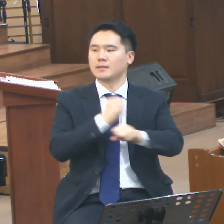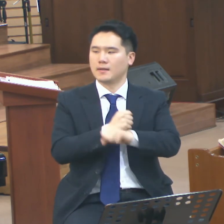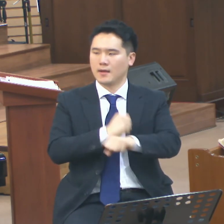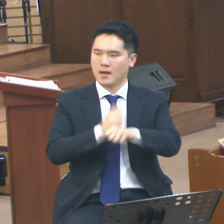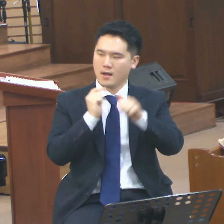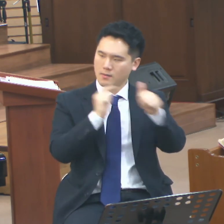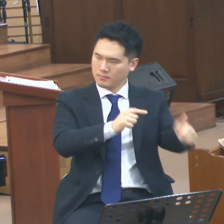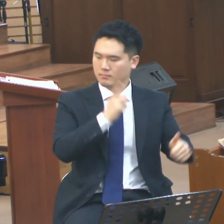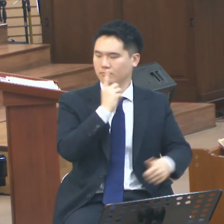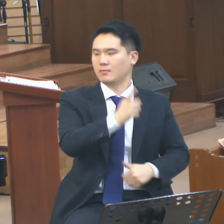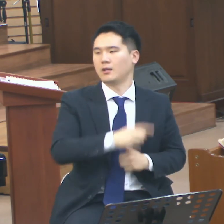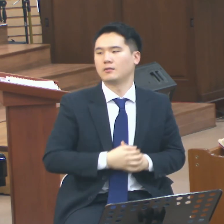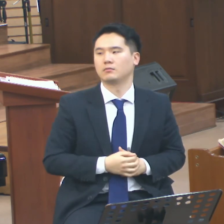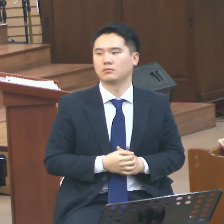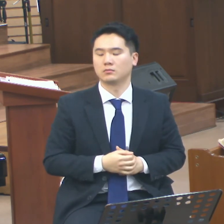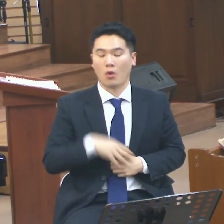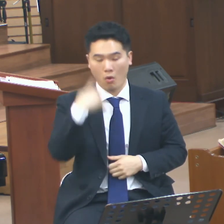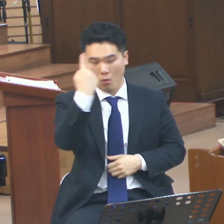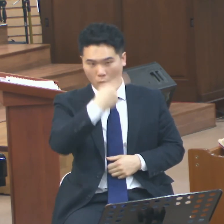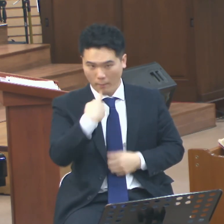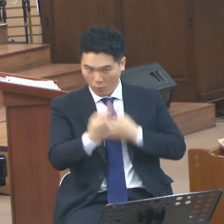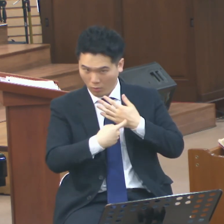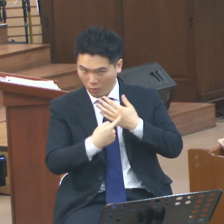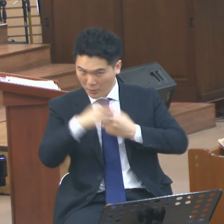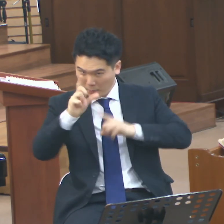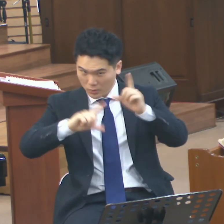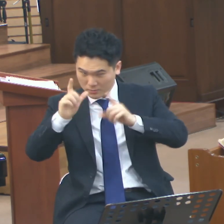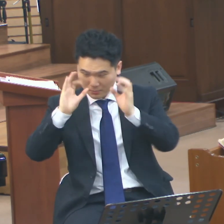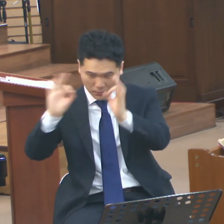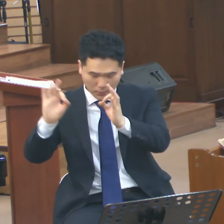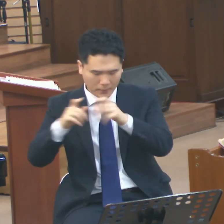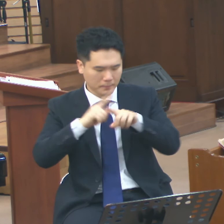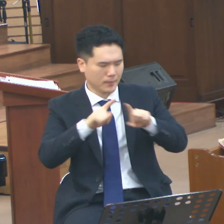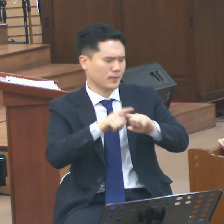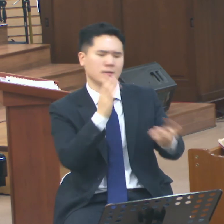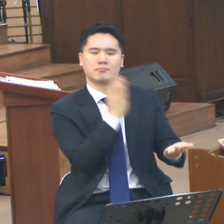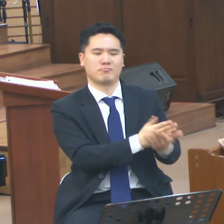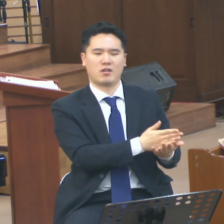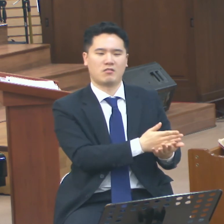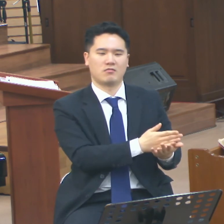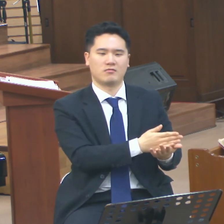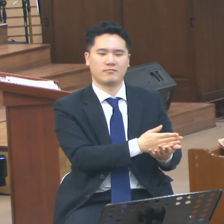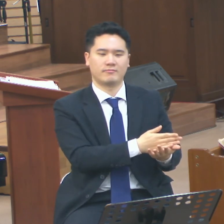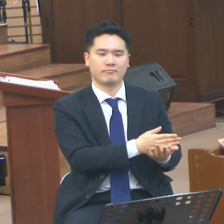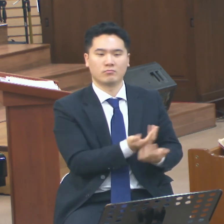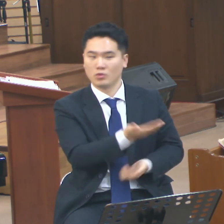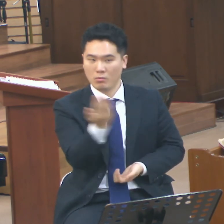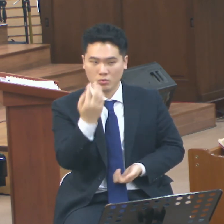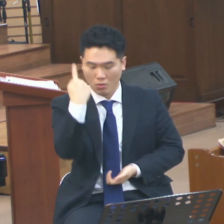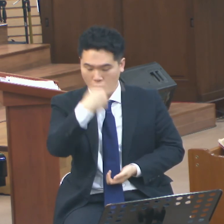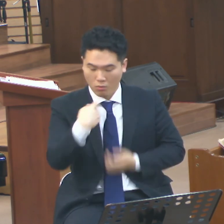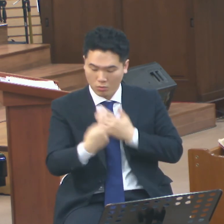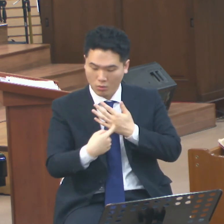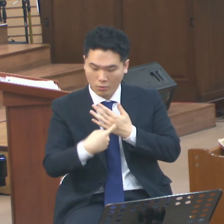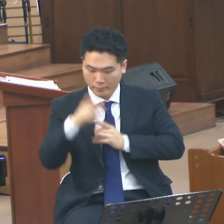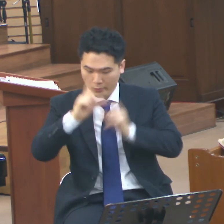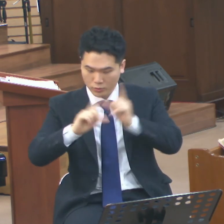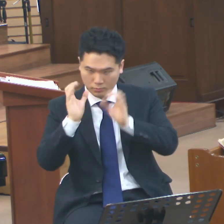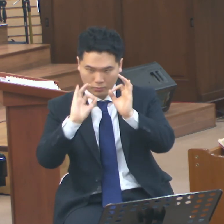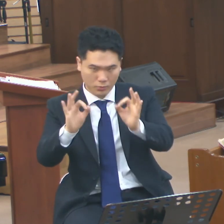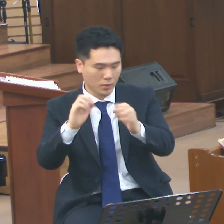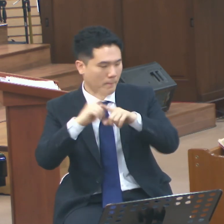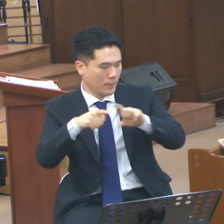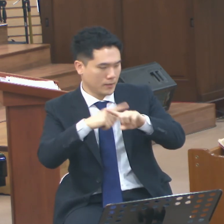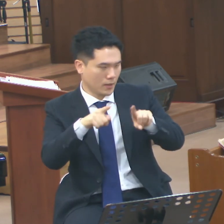하시니라. 외모로 판단하지 말고 공의롭게 판단하라. 그럼 외모로 판단하는 게 계속 나왔죠. 동생들 같은 경우에는